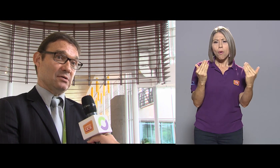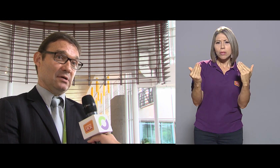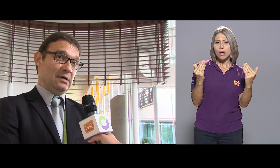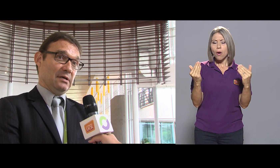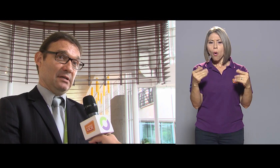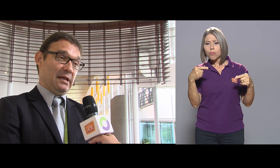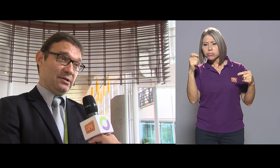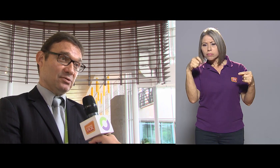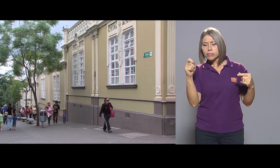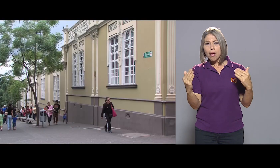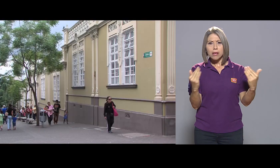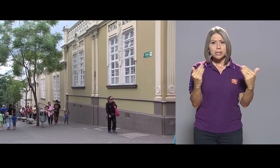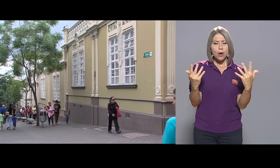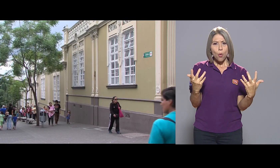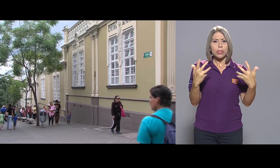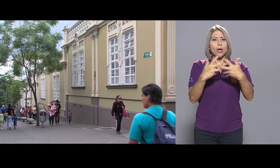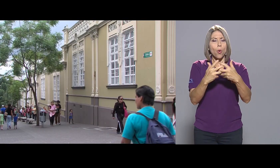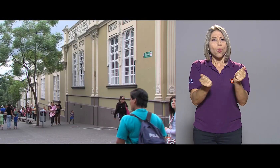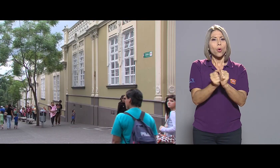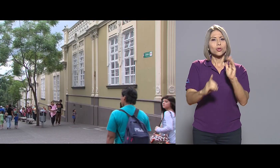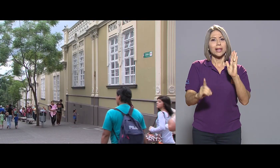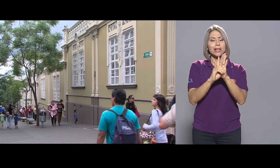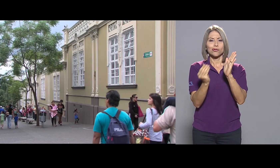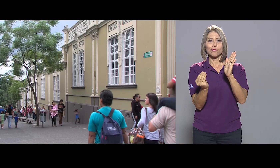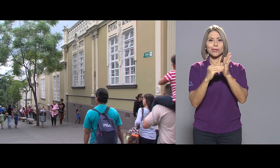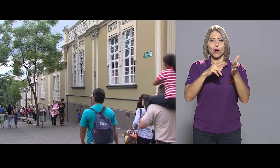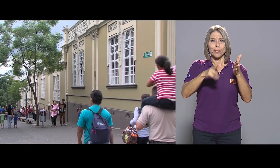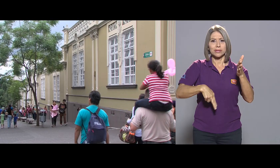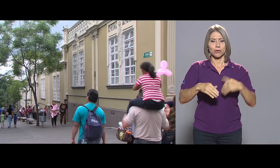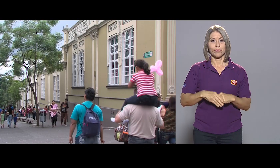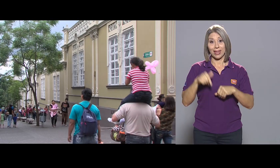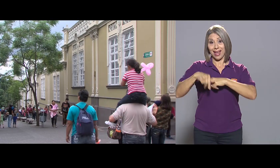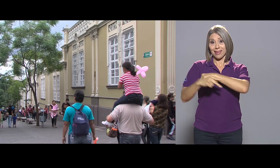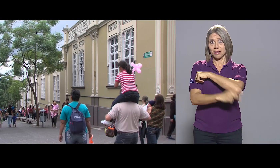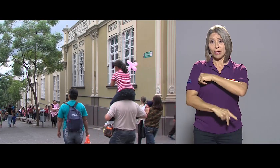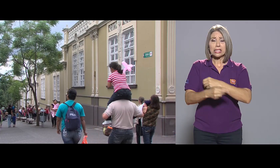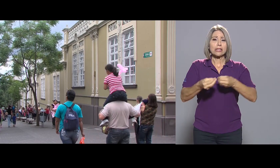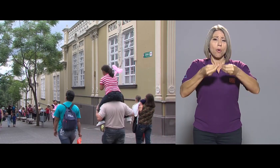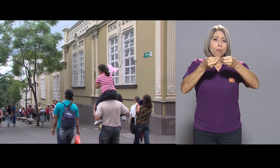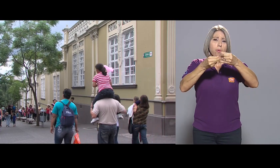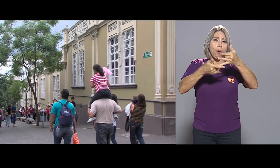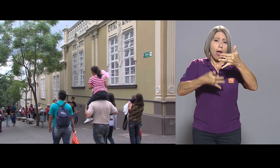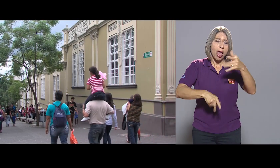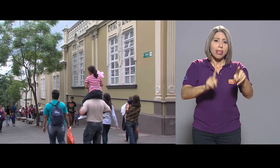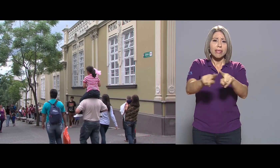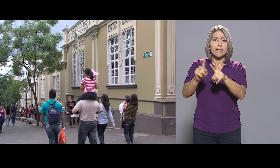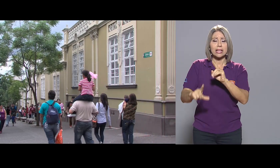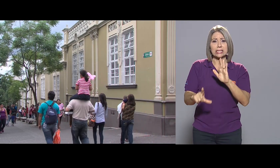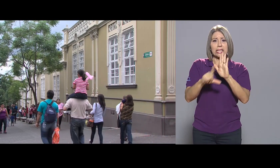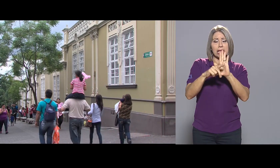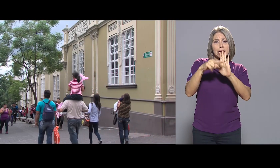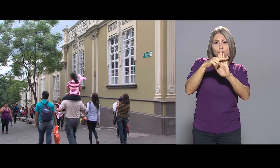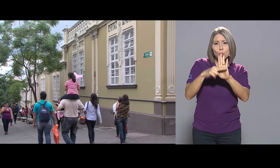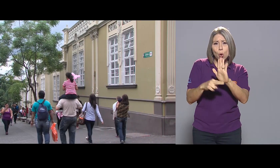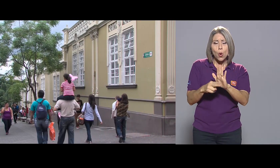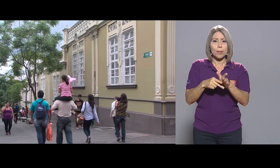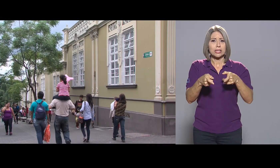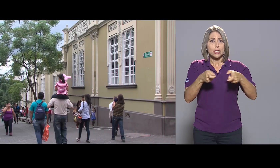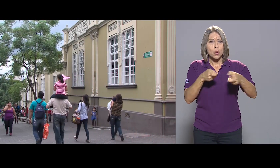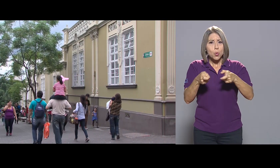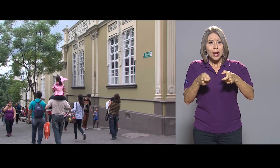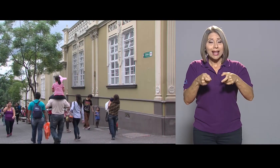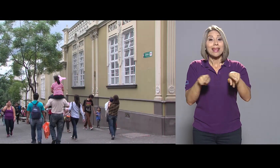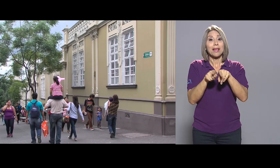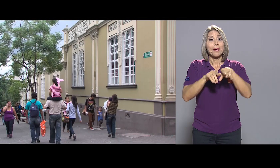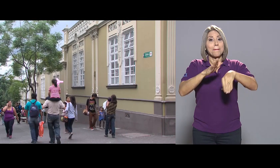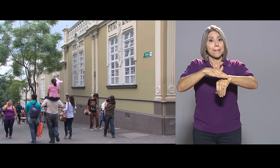de los derechos contemplados en la Convención. En el país existen una gran cantidad de normas que regulan y permiten la inclusión de